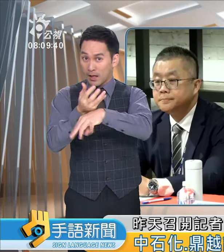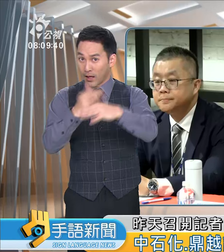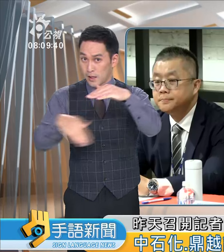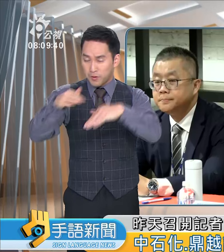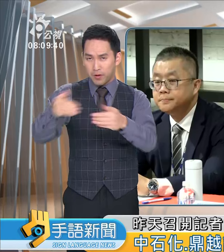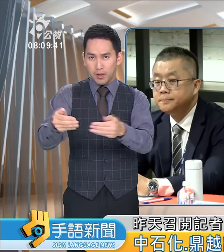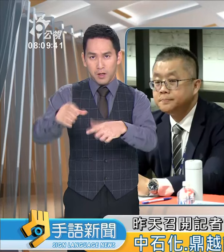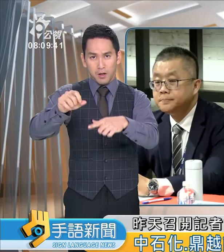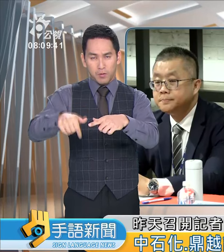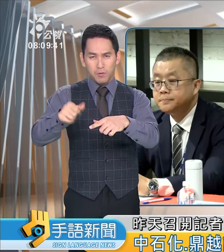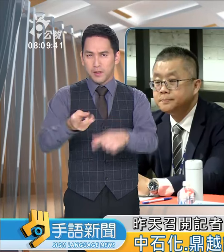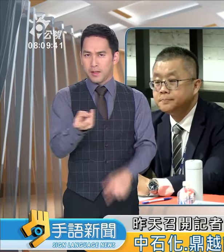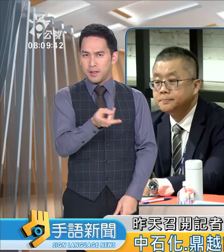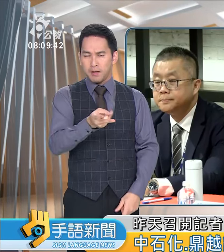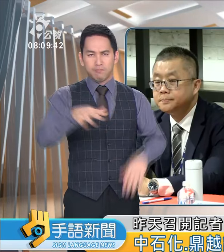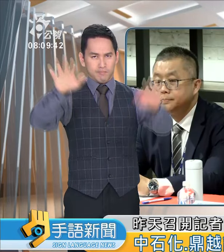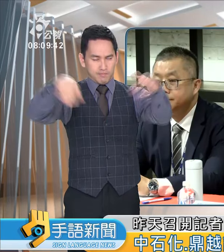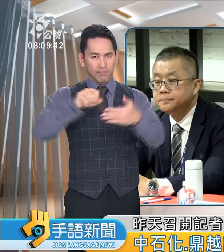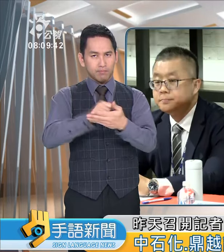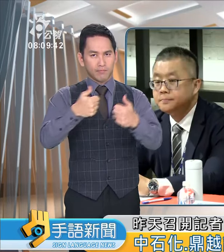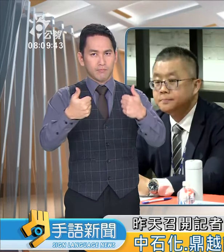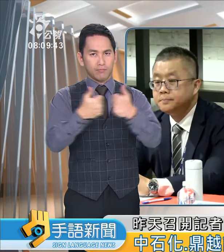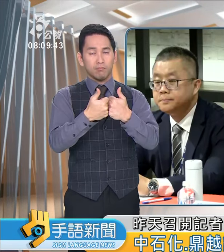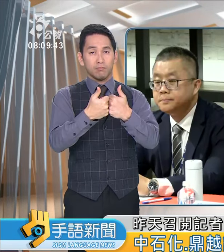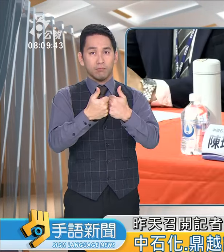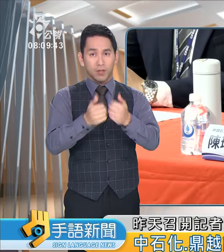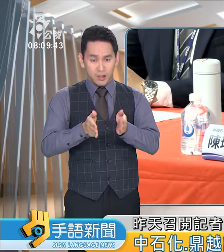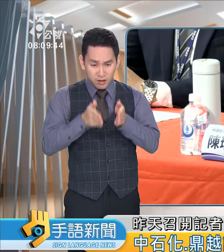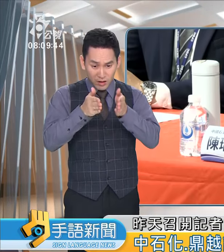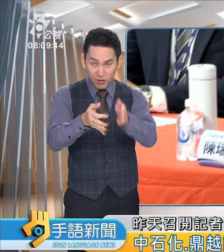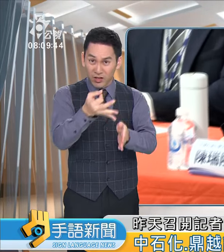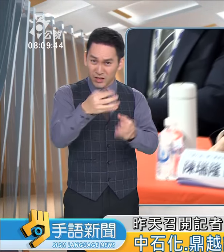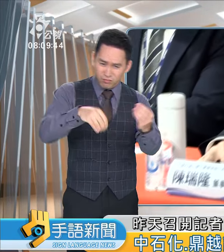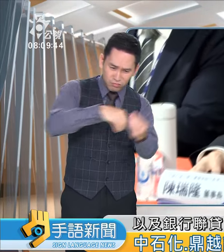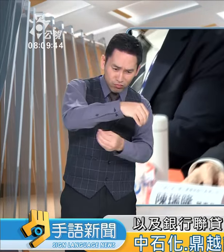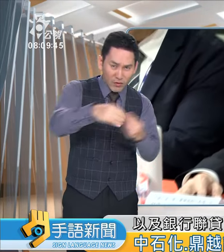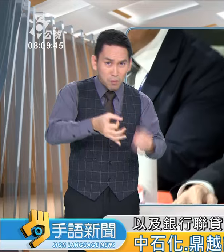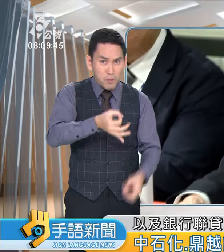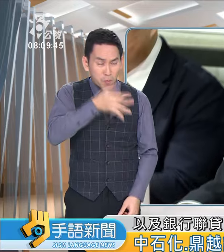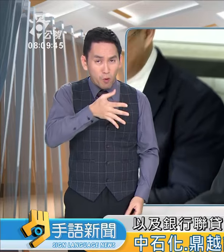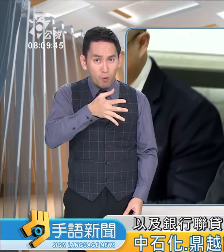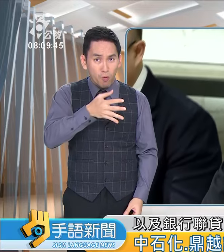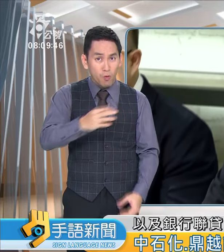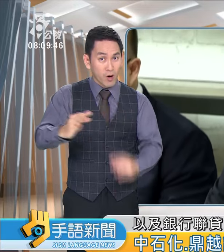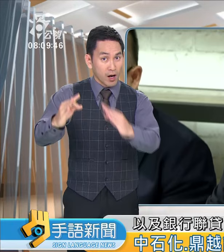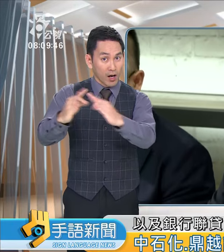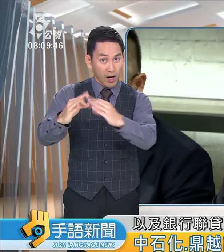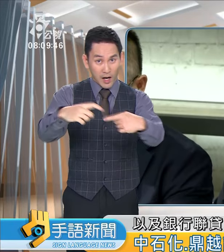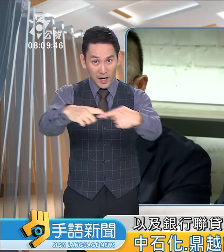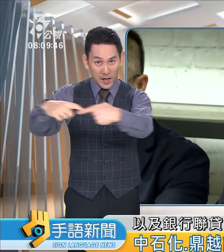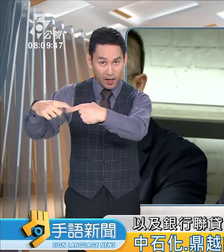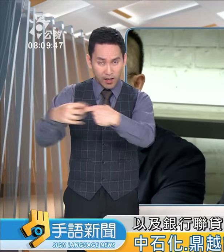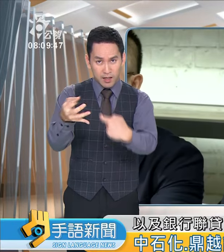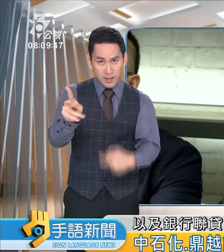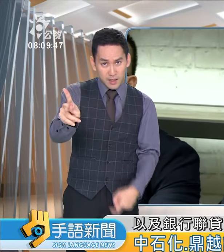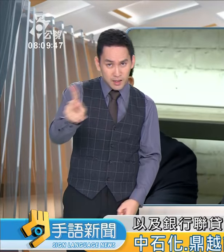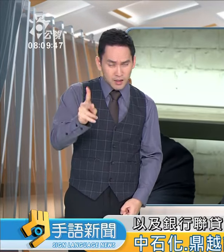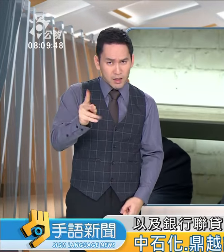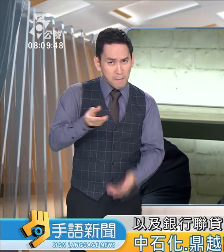记者会，对外释疑财务状况以及银行连带等疑虑。针